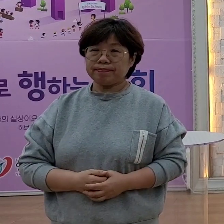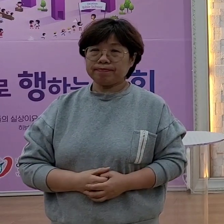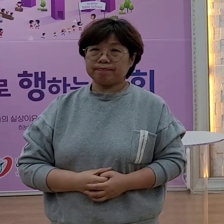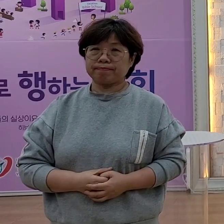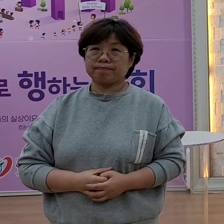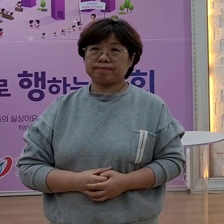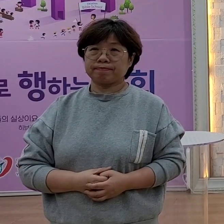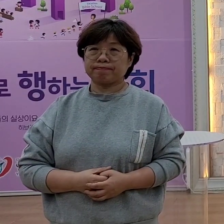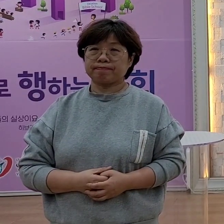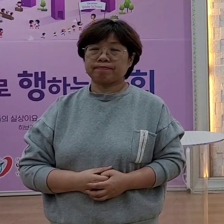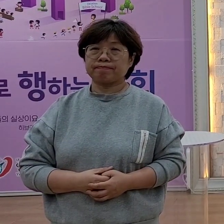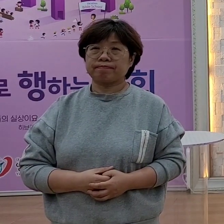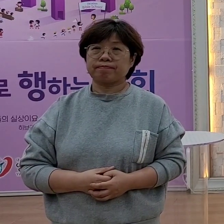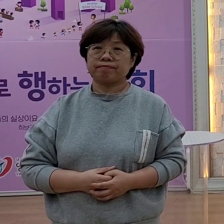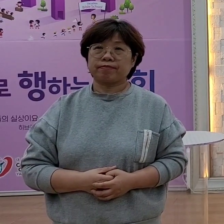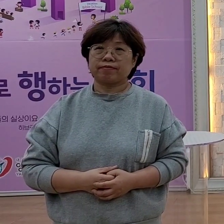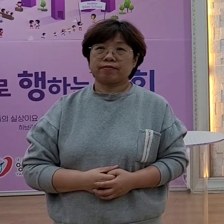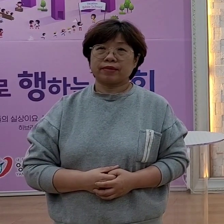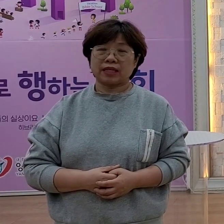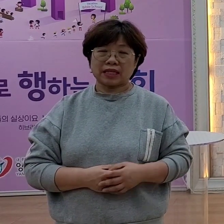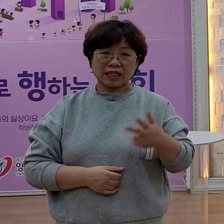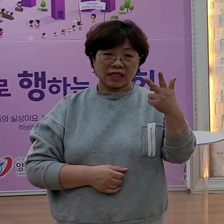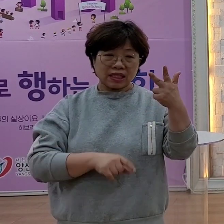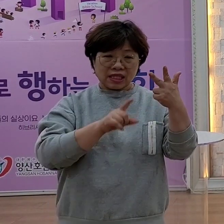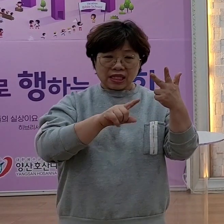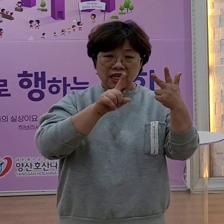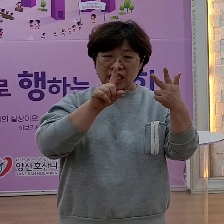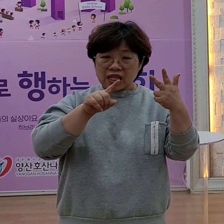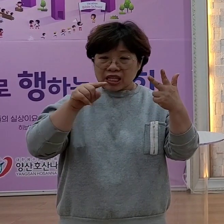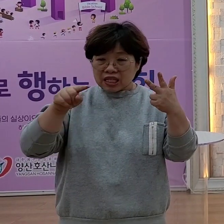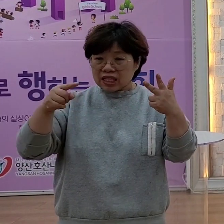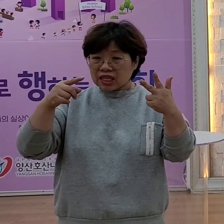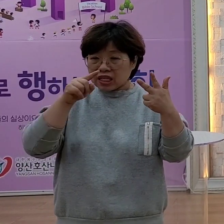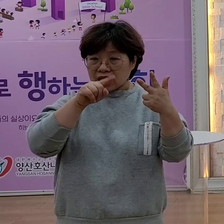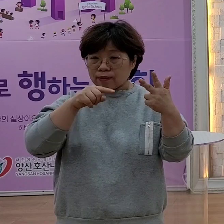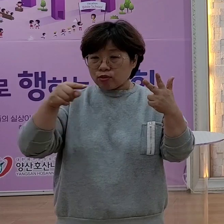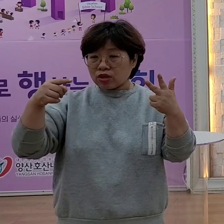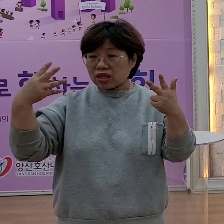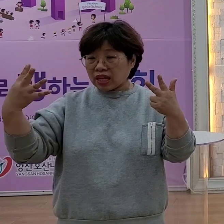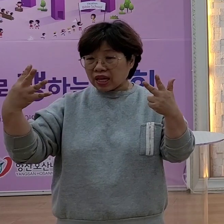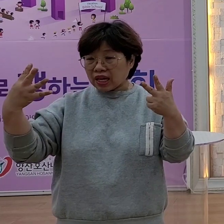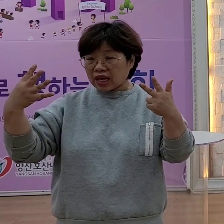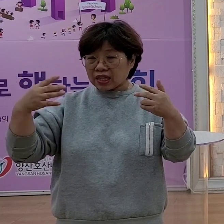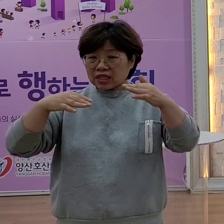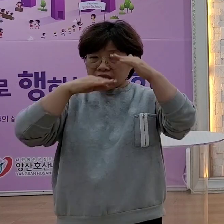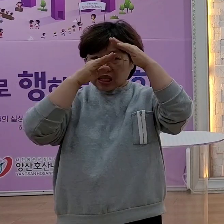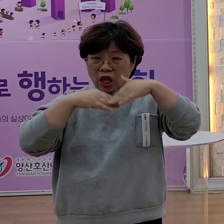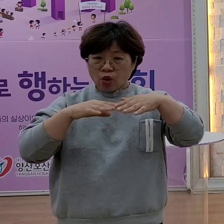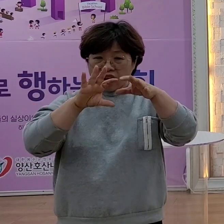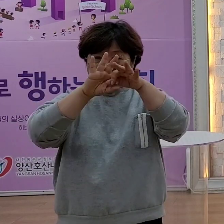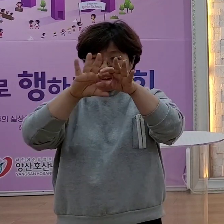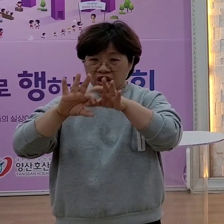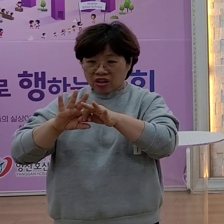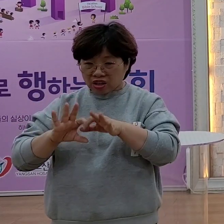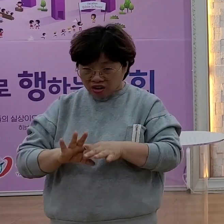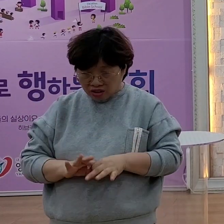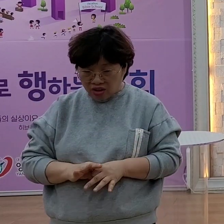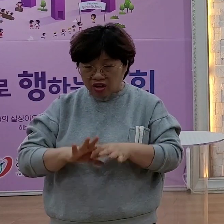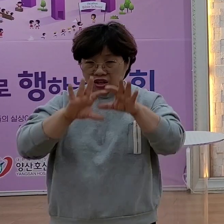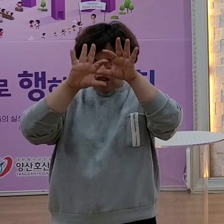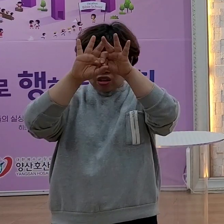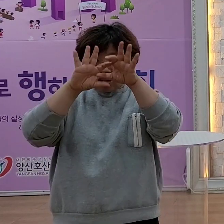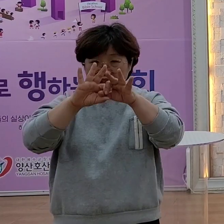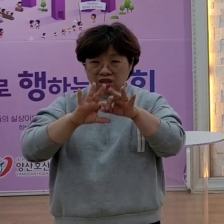것입니다. 이게 1, 2, 3, 4절이 즉 하나의 메시지. 아까 그 이름이 귀하다라는 것부터